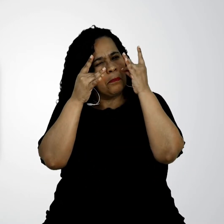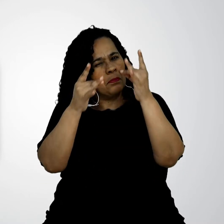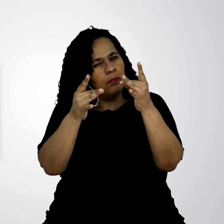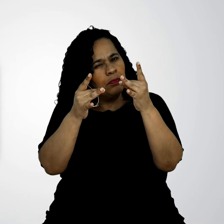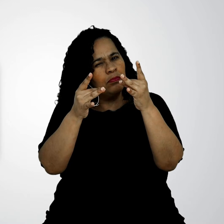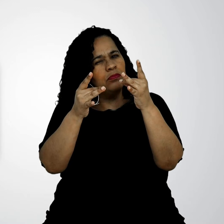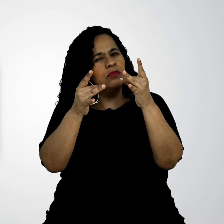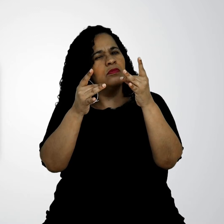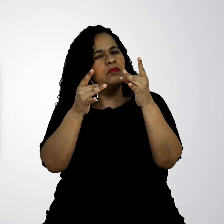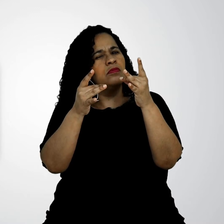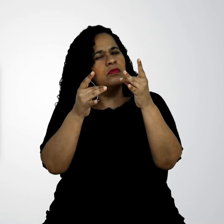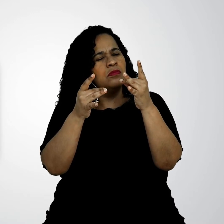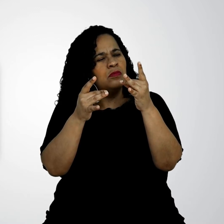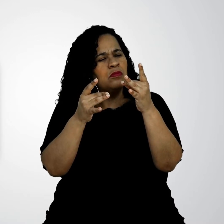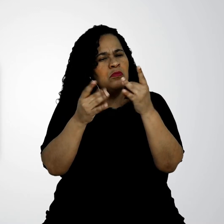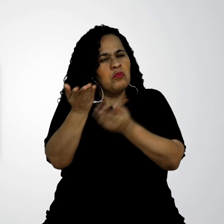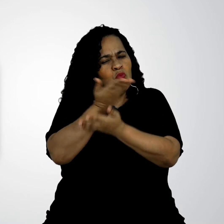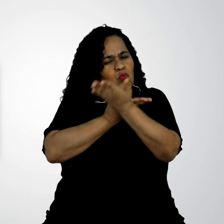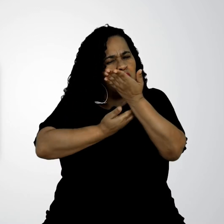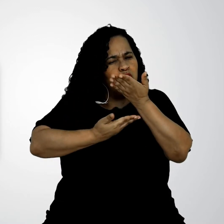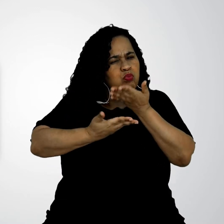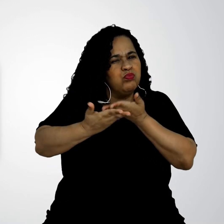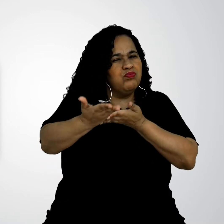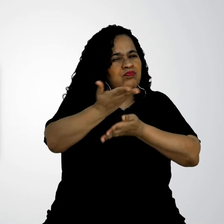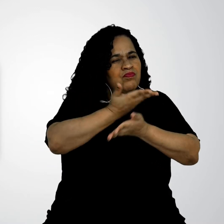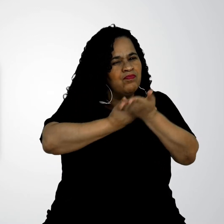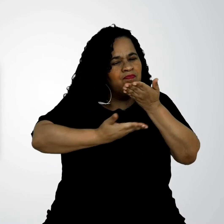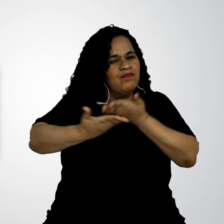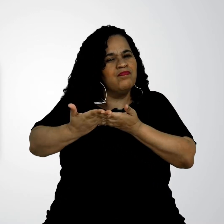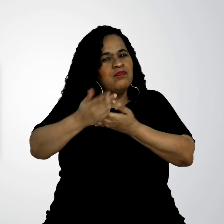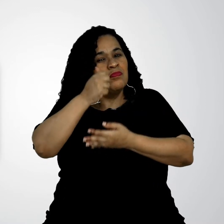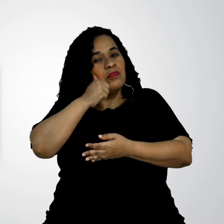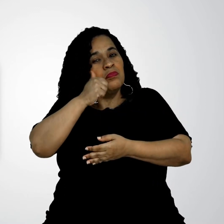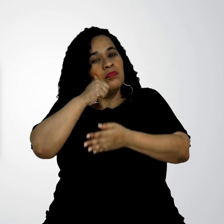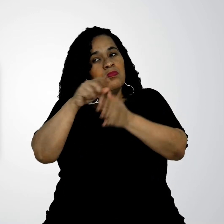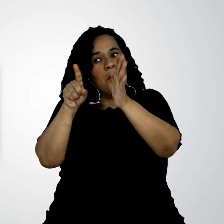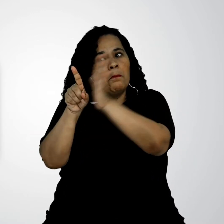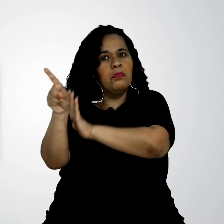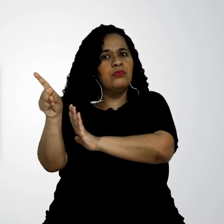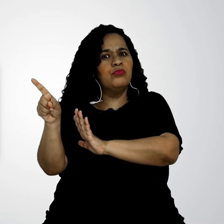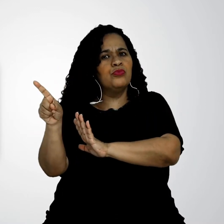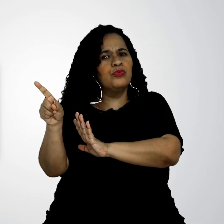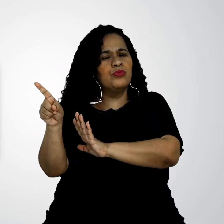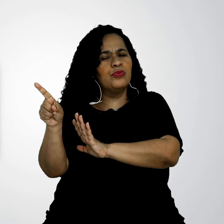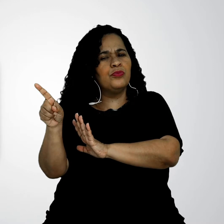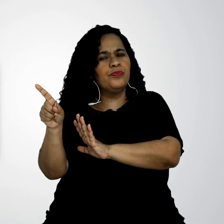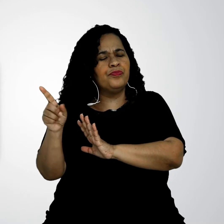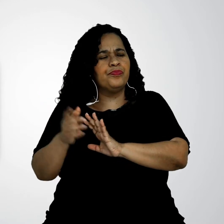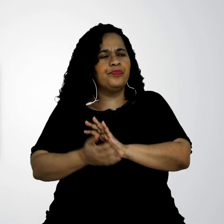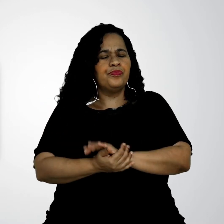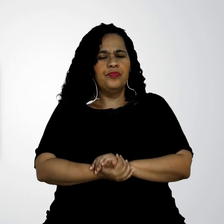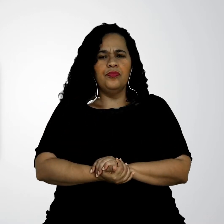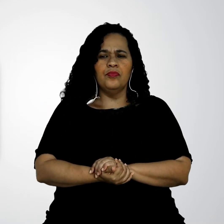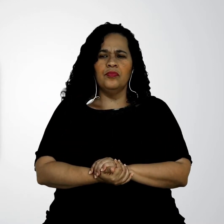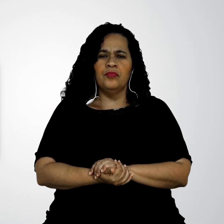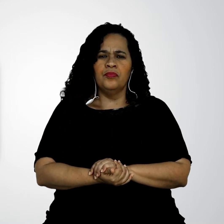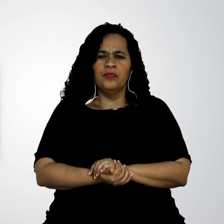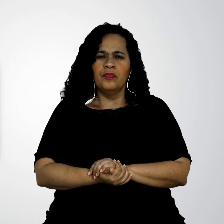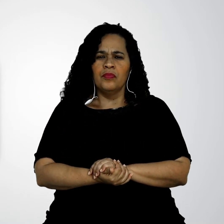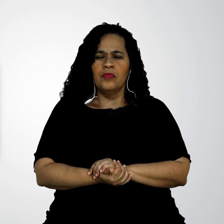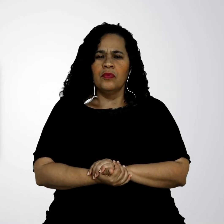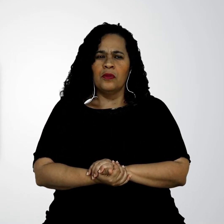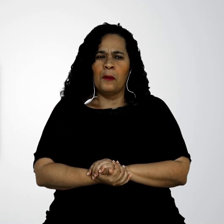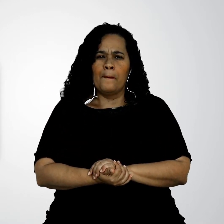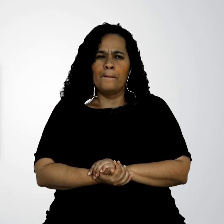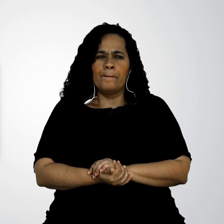minutos ali interagindo, ela resolveu fazer uma pergunta. E a pergunta que ela fez foi a seguinte: